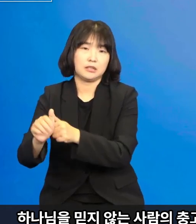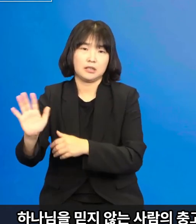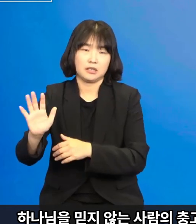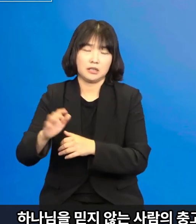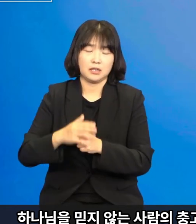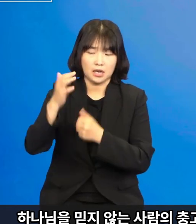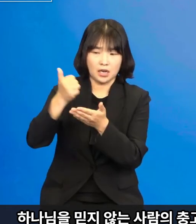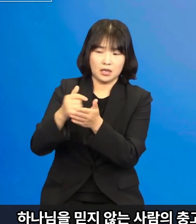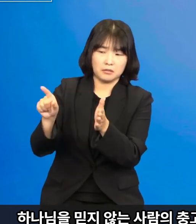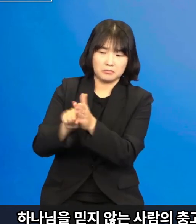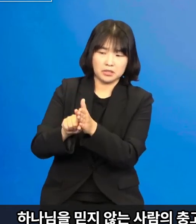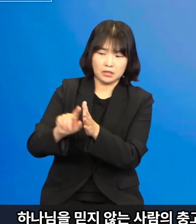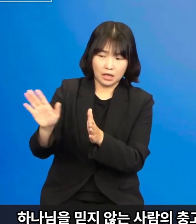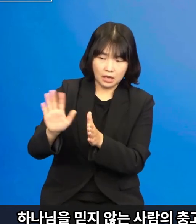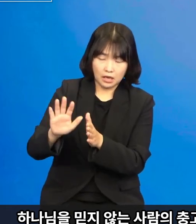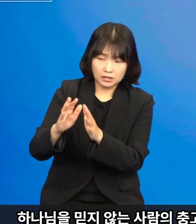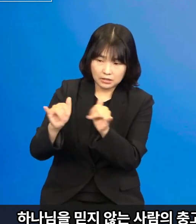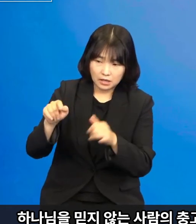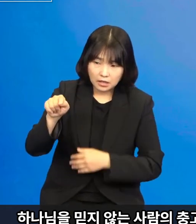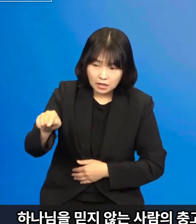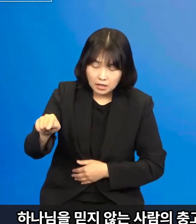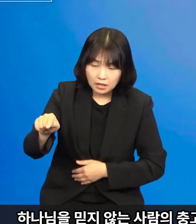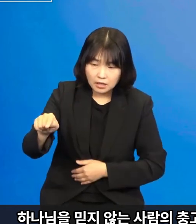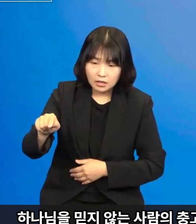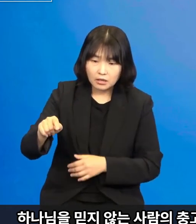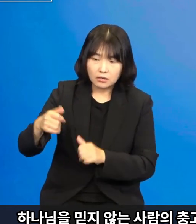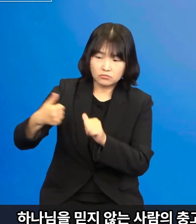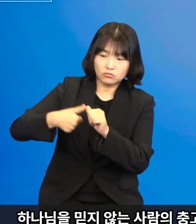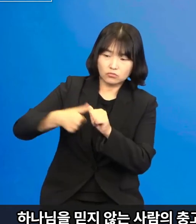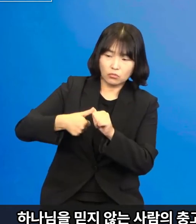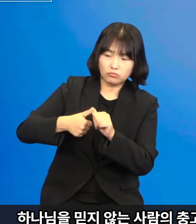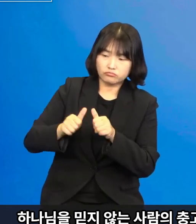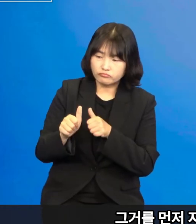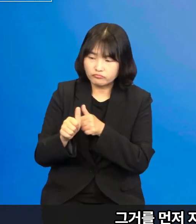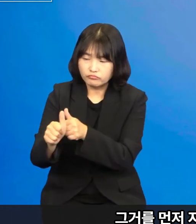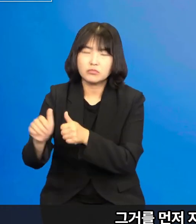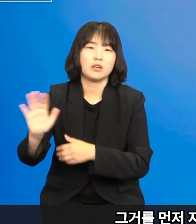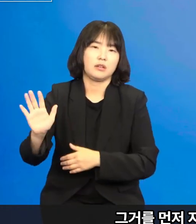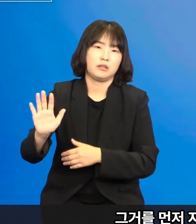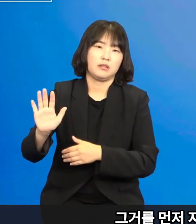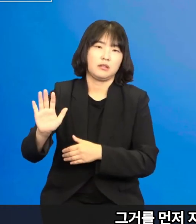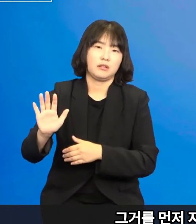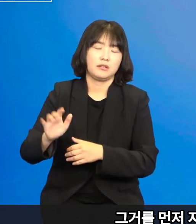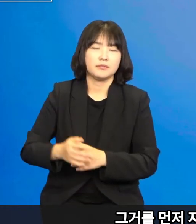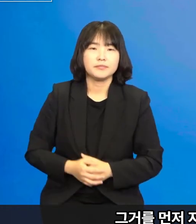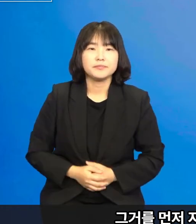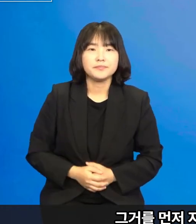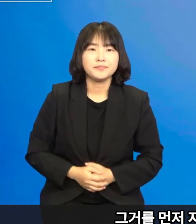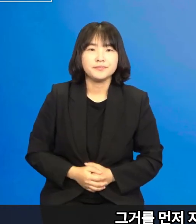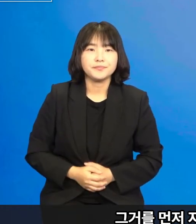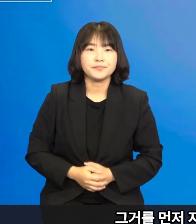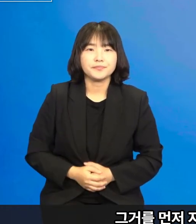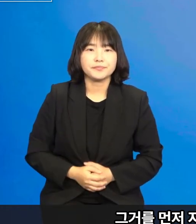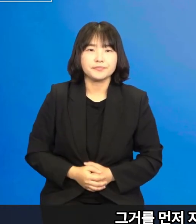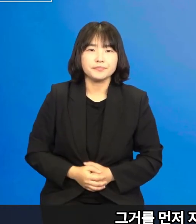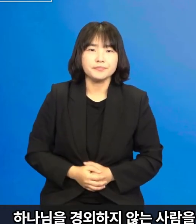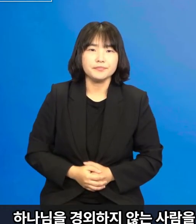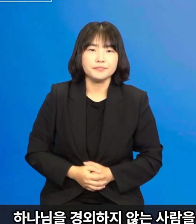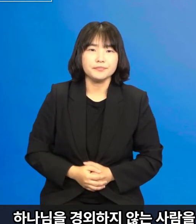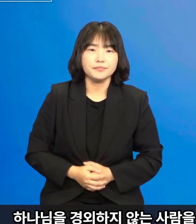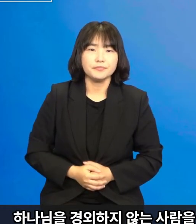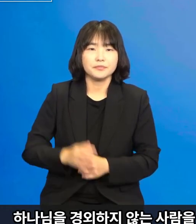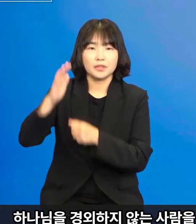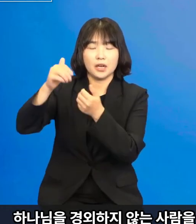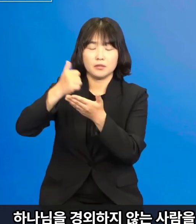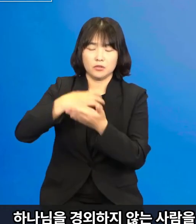않는 사람의 충고와 아이디어에 쉽게 따라가지 않습니다. 그거를 먼저 지금 말하고 있는 거예요.